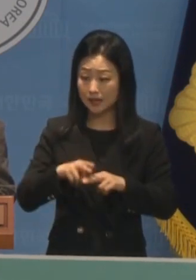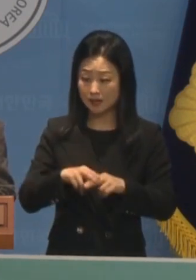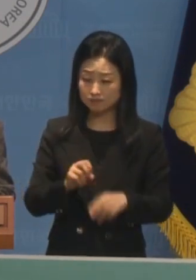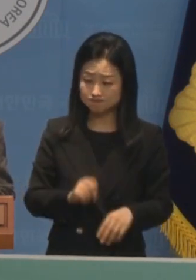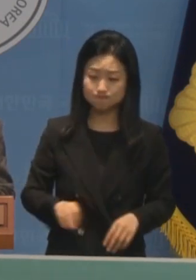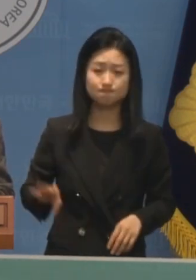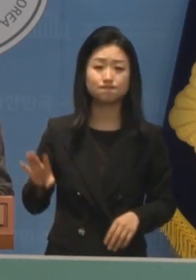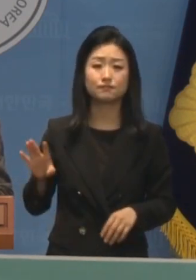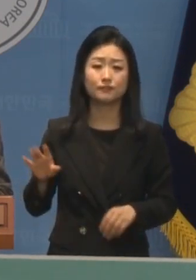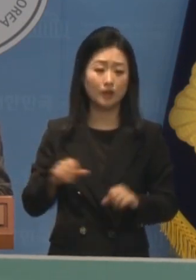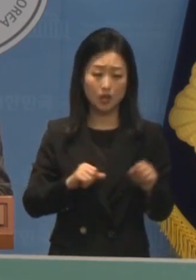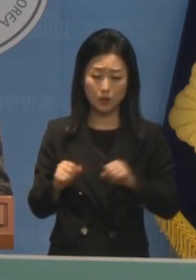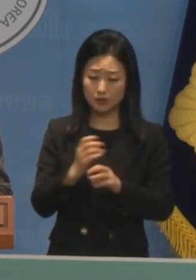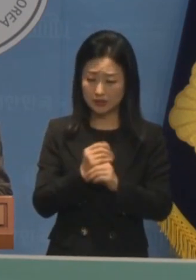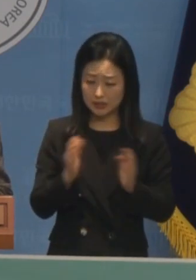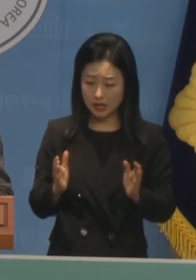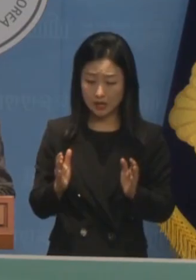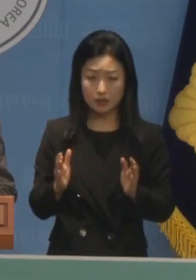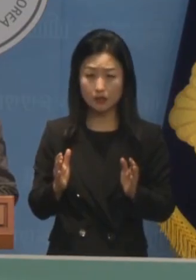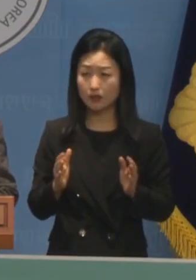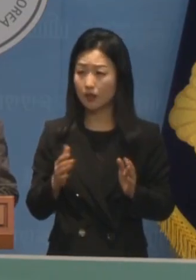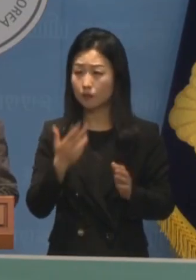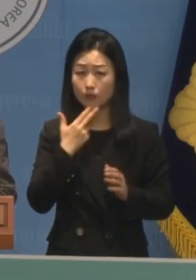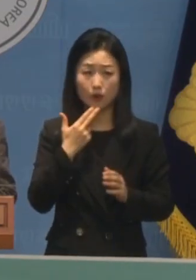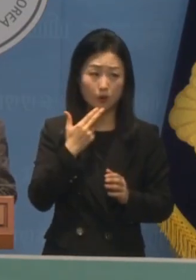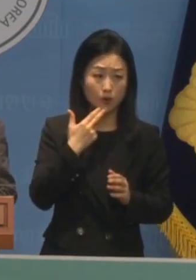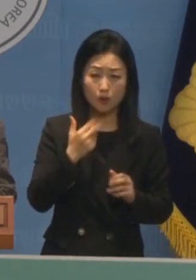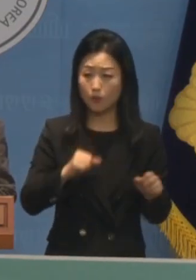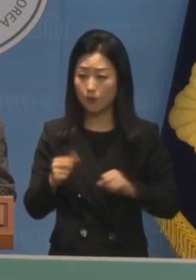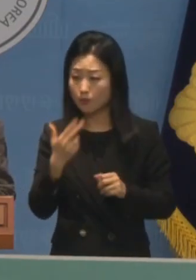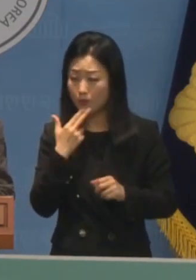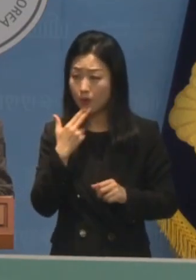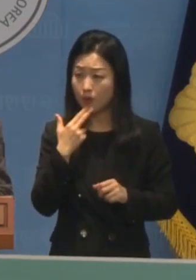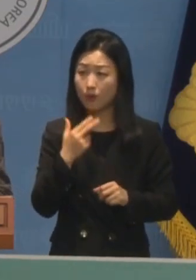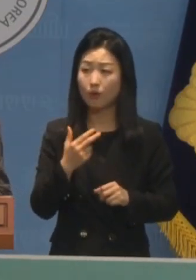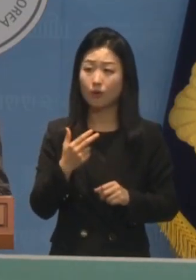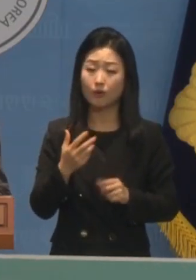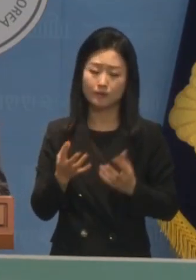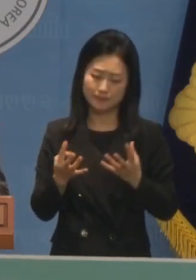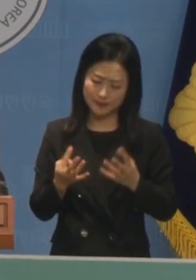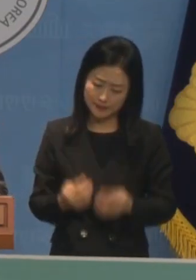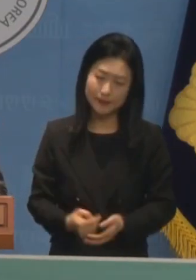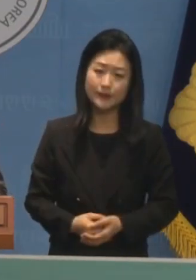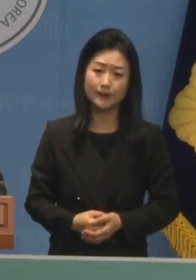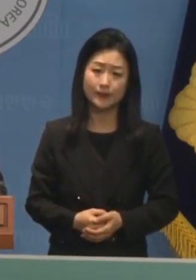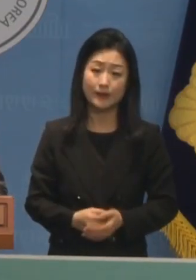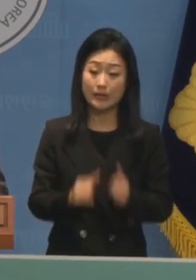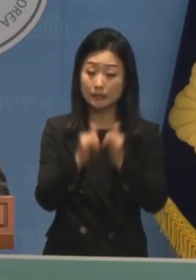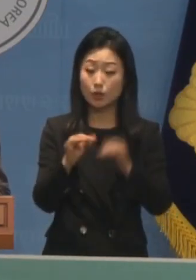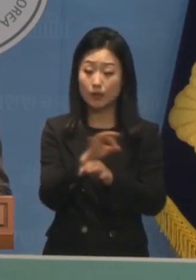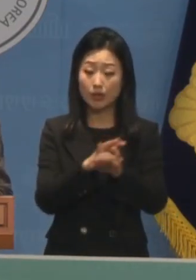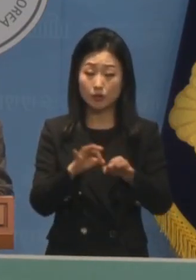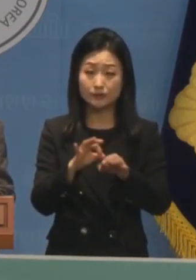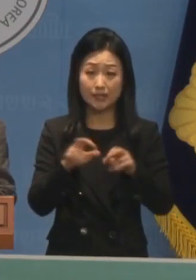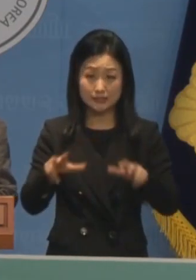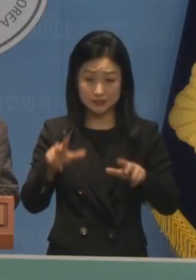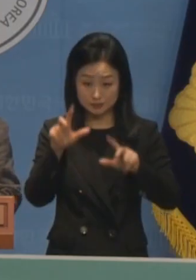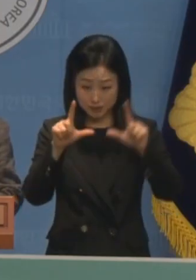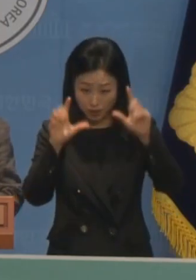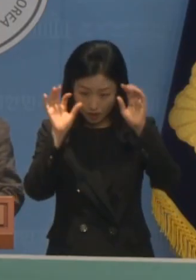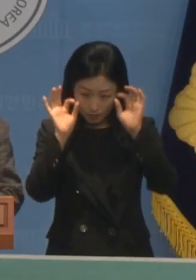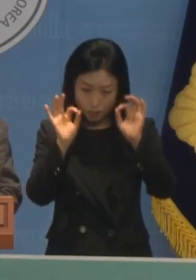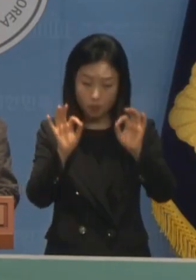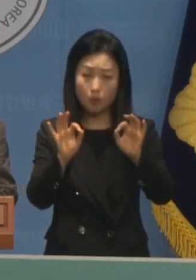잃고 활동 기반을 잃게 된 동료들이 부지기수입니다. 이로 인한 사회적 경제 현장의